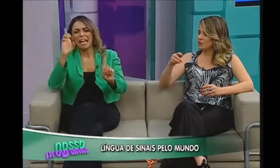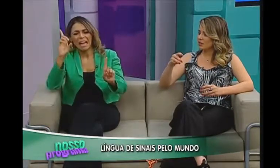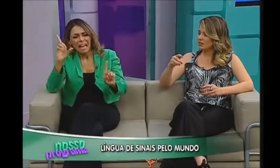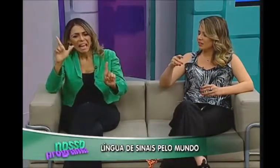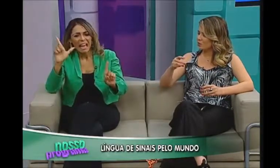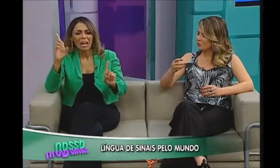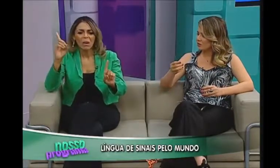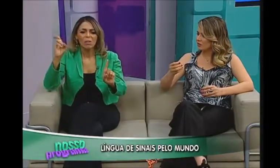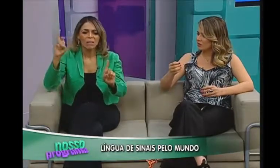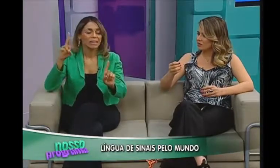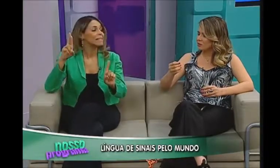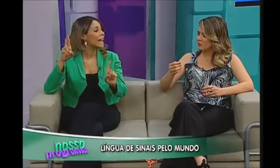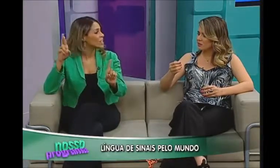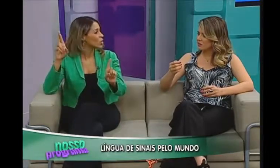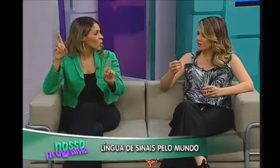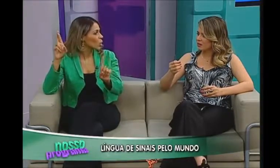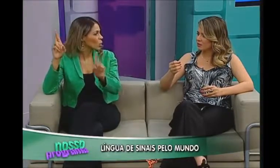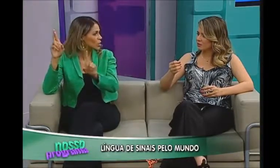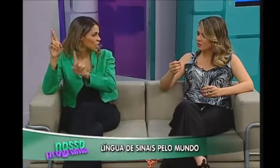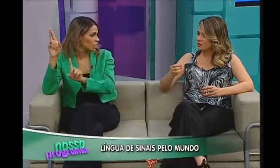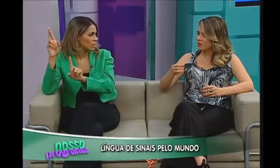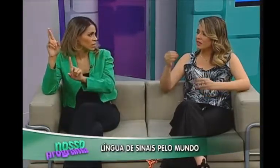É datilografar, Mari, para não falar errado?